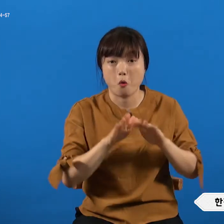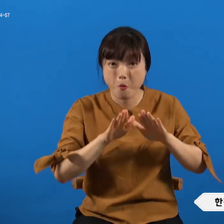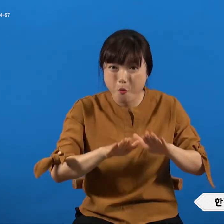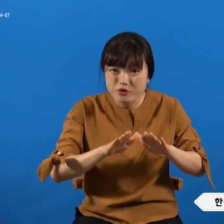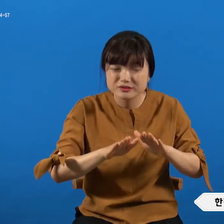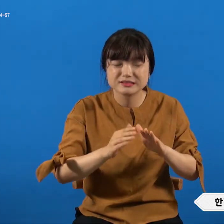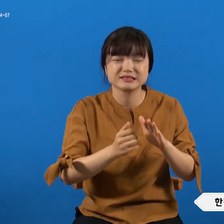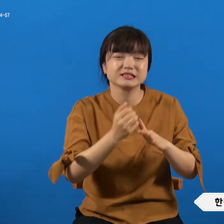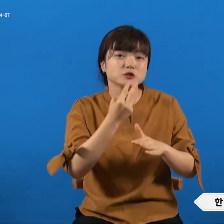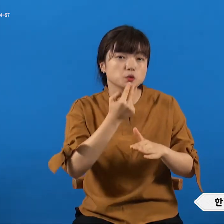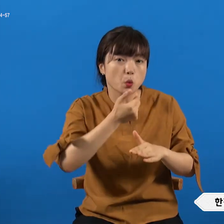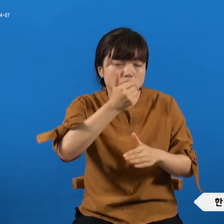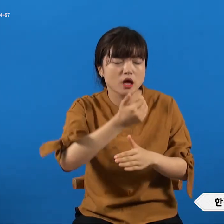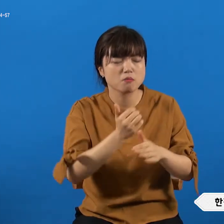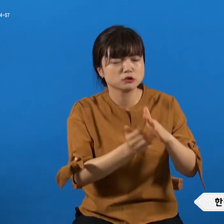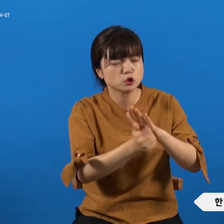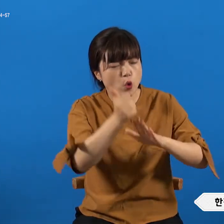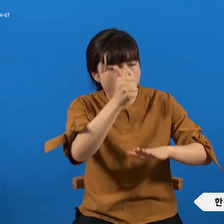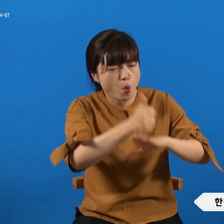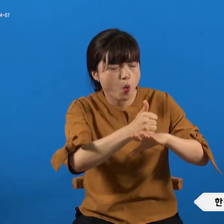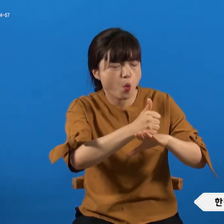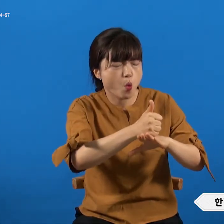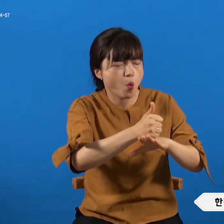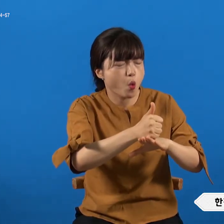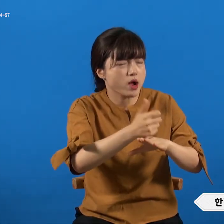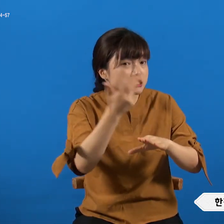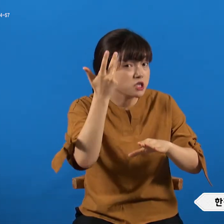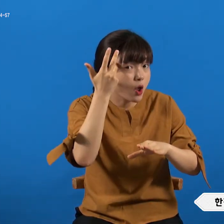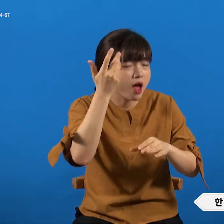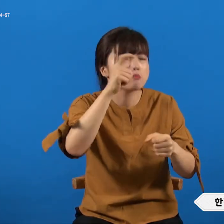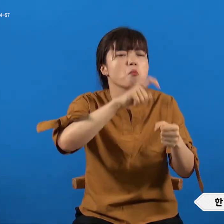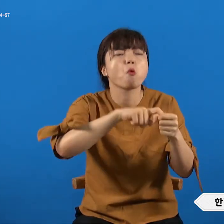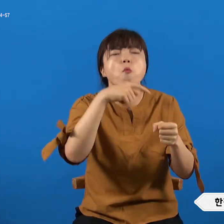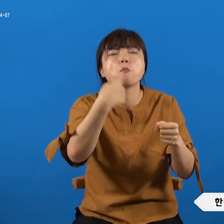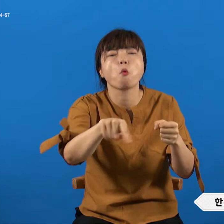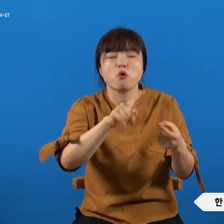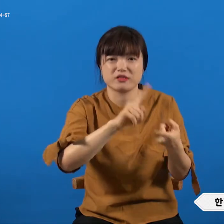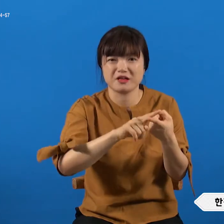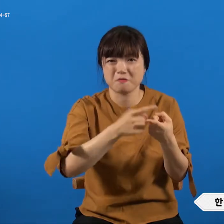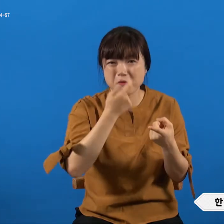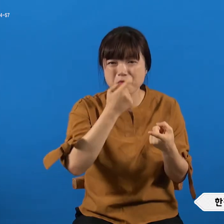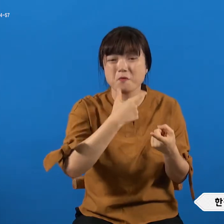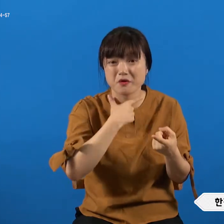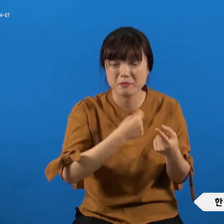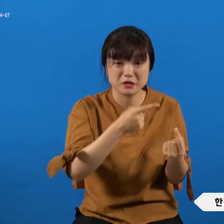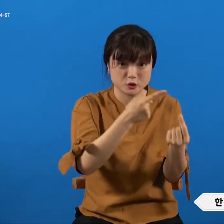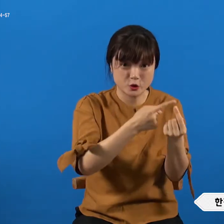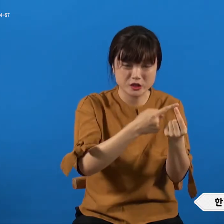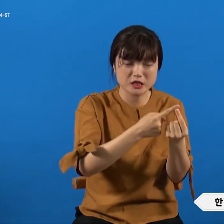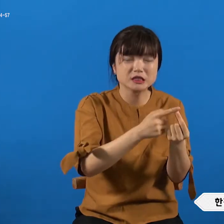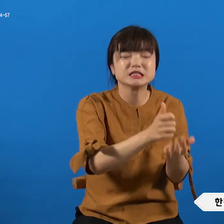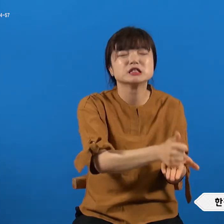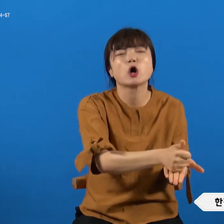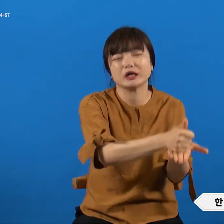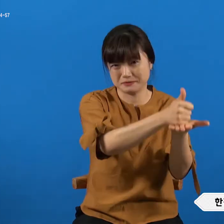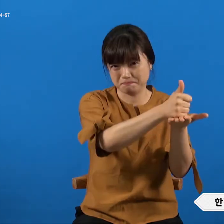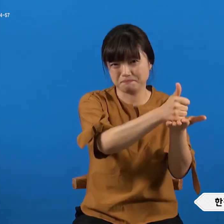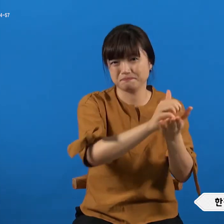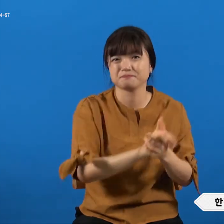오늘은 그의 성공의 철학이 무엇이었는가 한번 살펴보려고 합니다. 첫째는